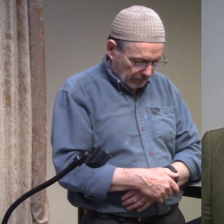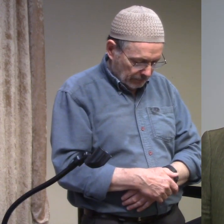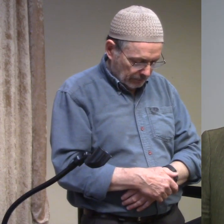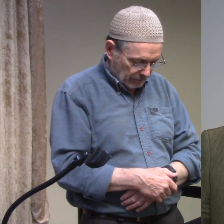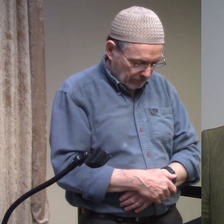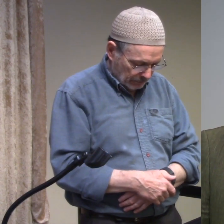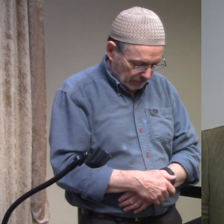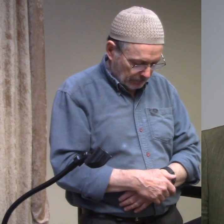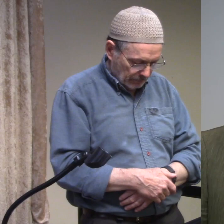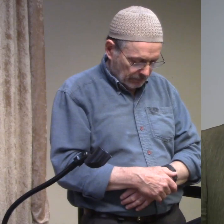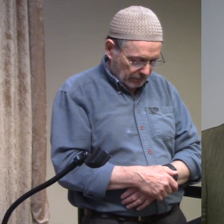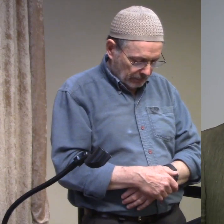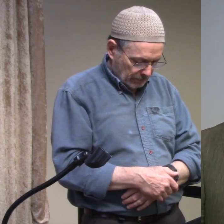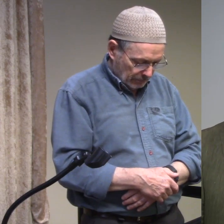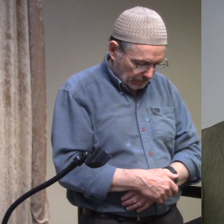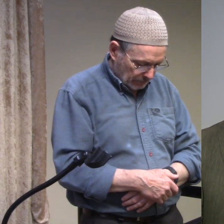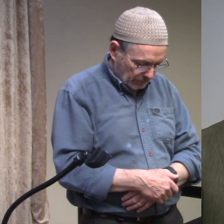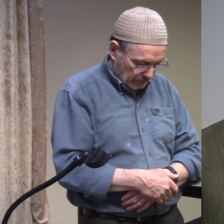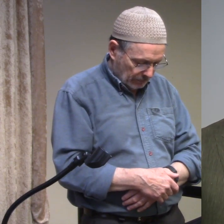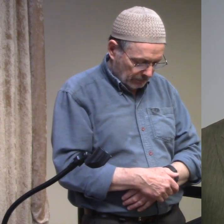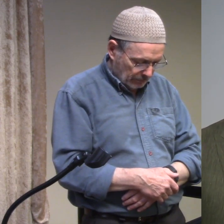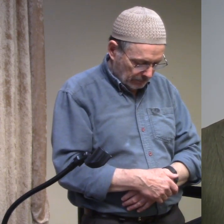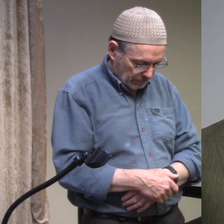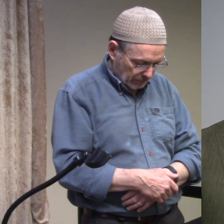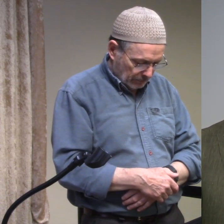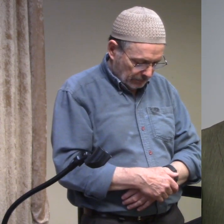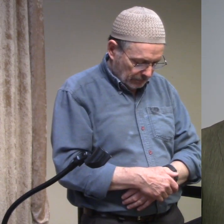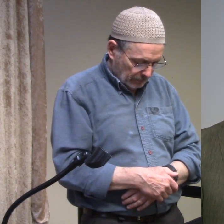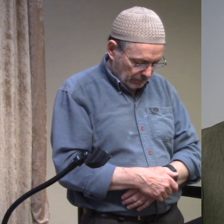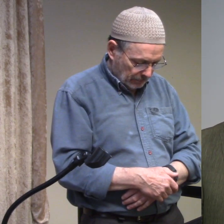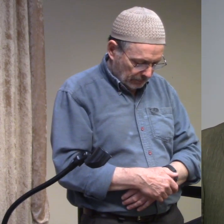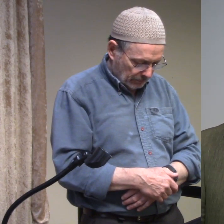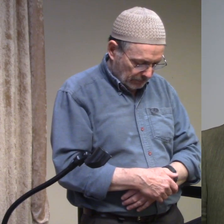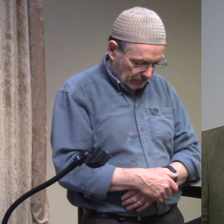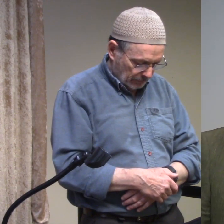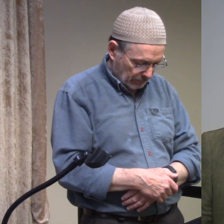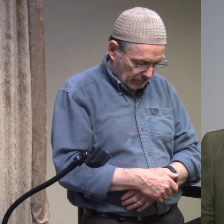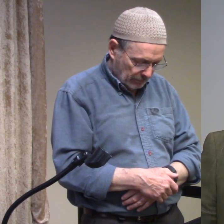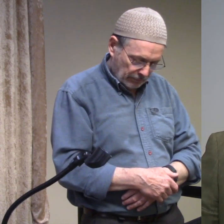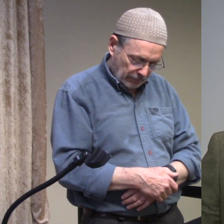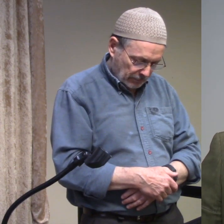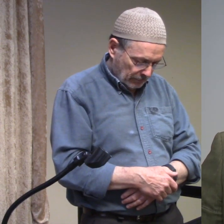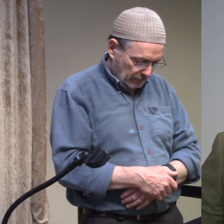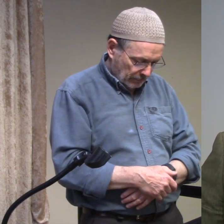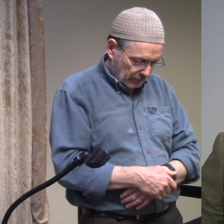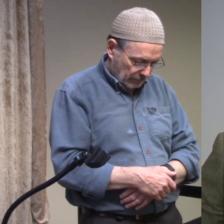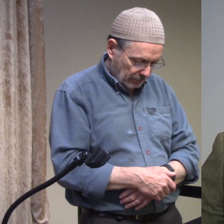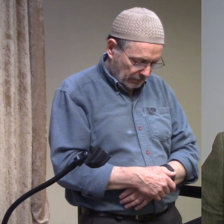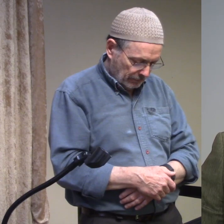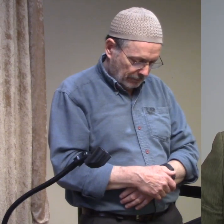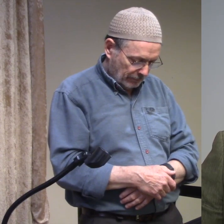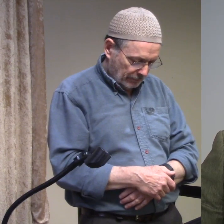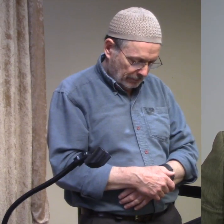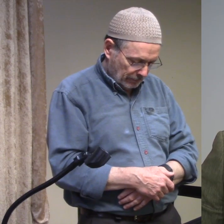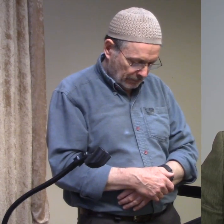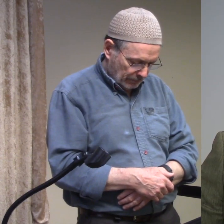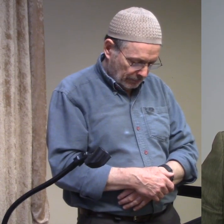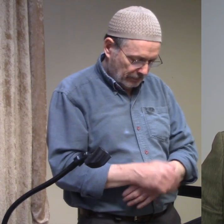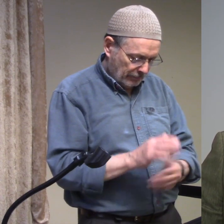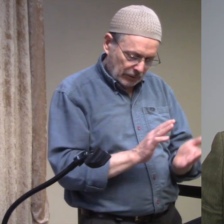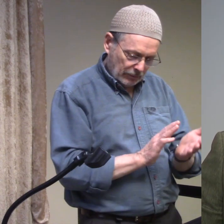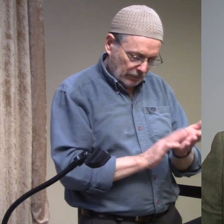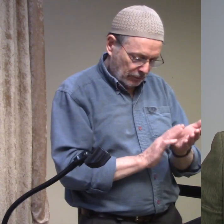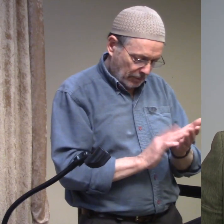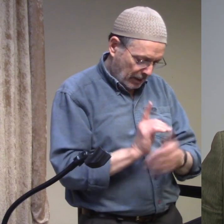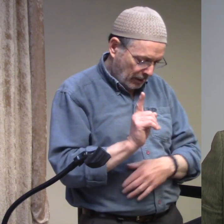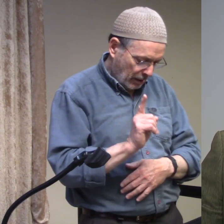إبراهيم في العالمين إنك حميد مجيد سبحان ربك رب العزة عما يصفون وسلام